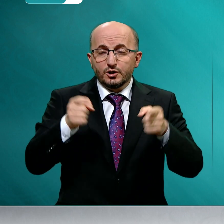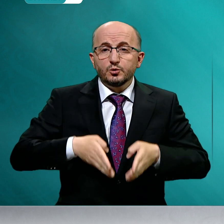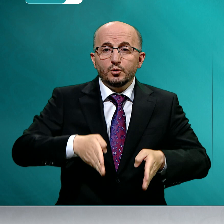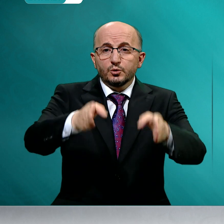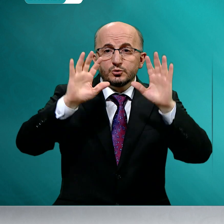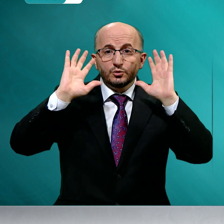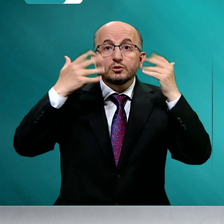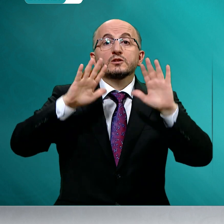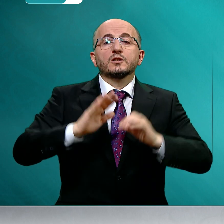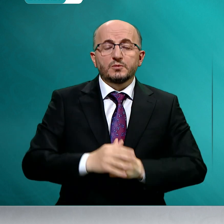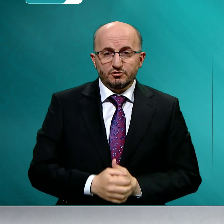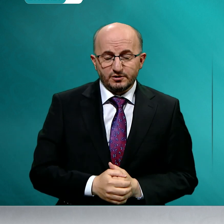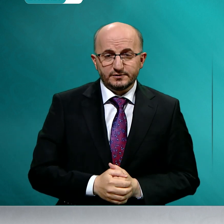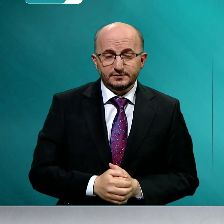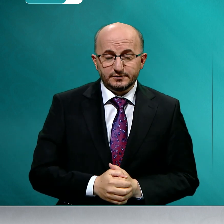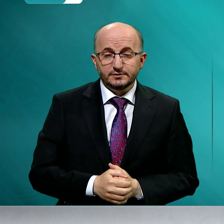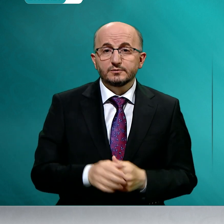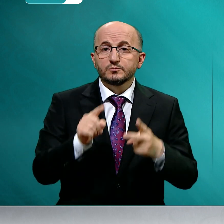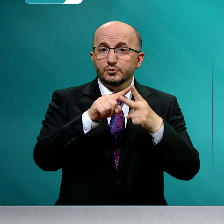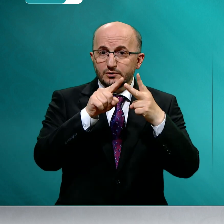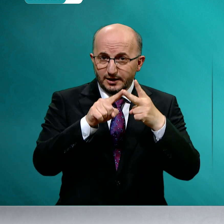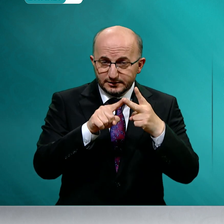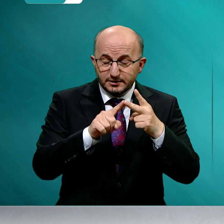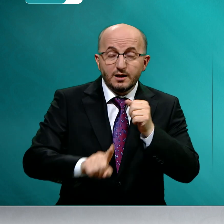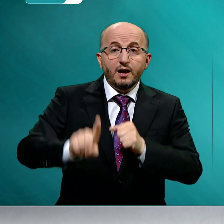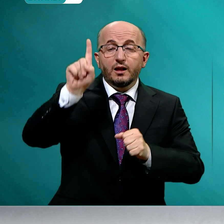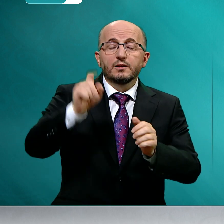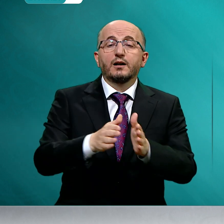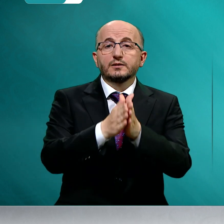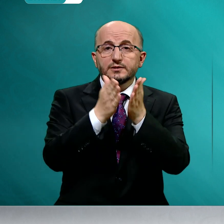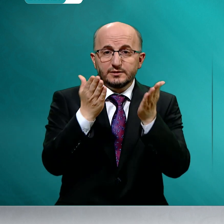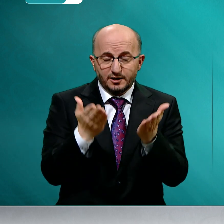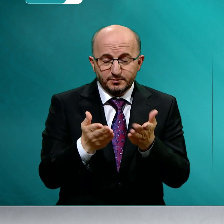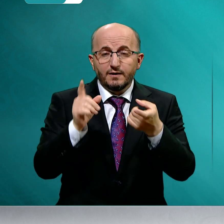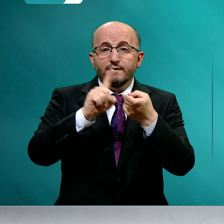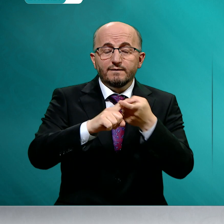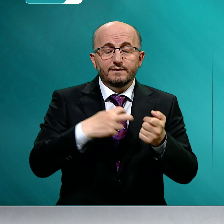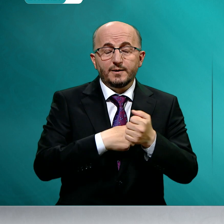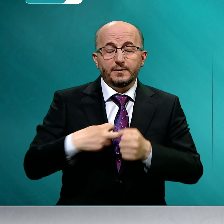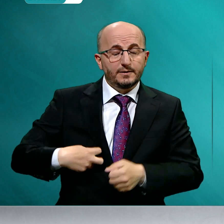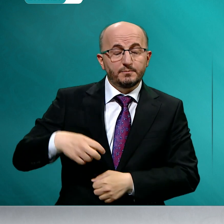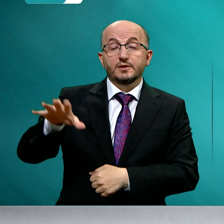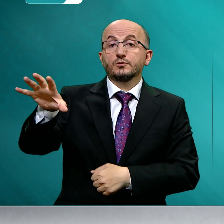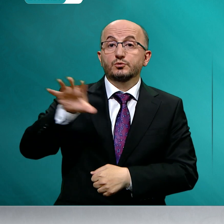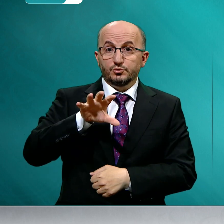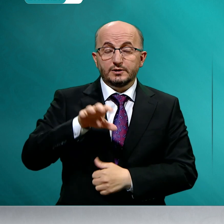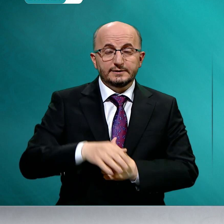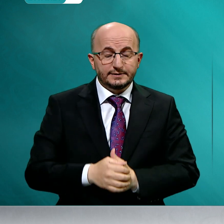yolunuzu şaşırmayacaksınız. Bunlar Allah'ın kitabı ve peygamberinin